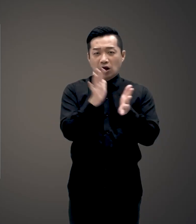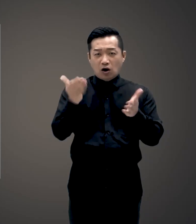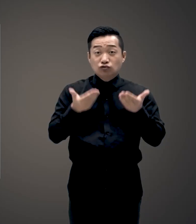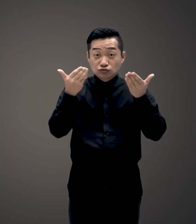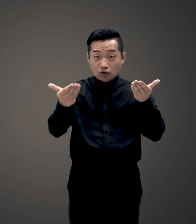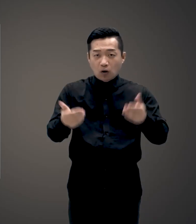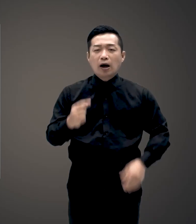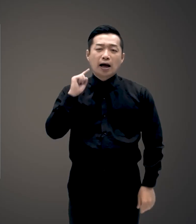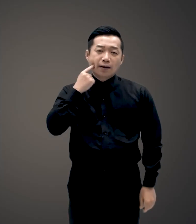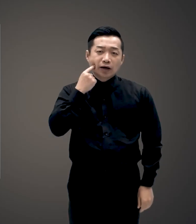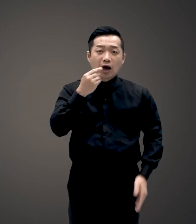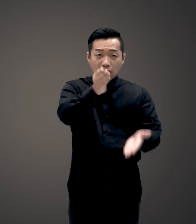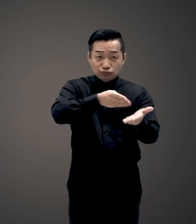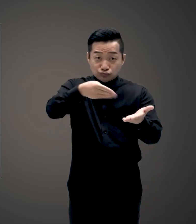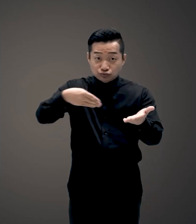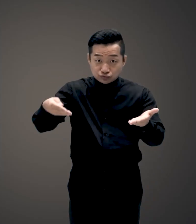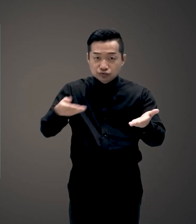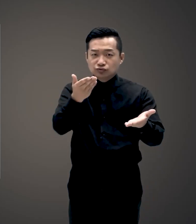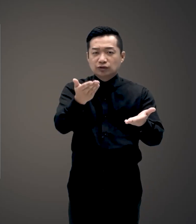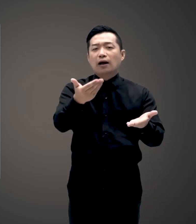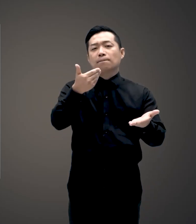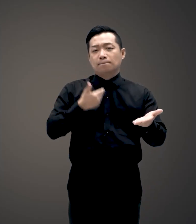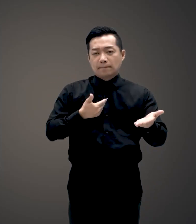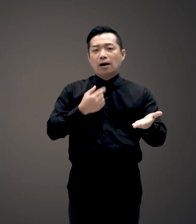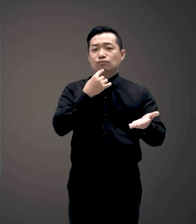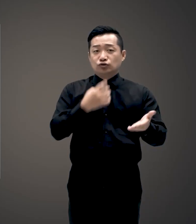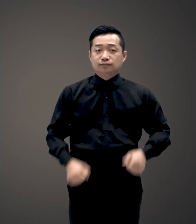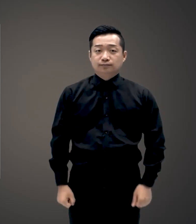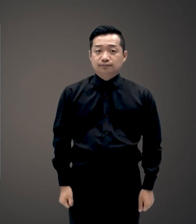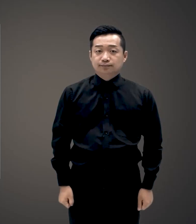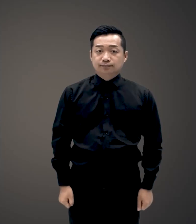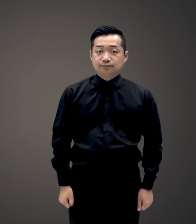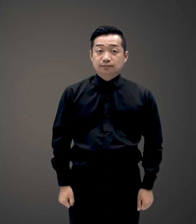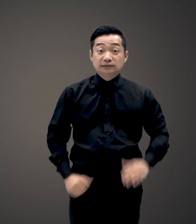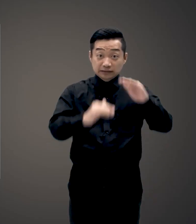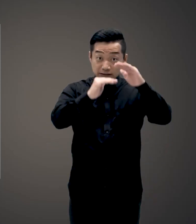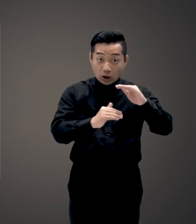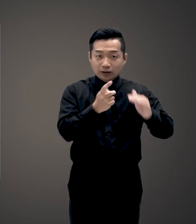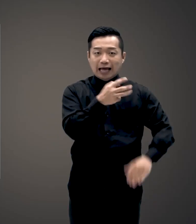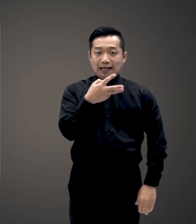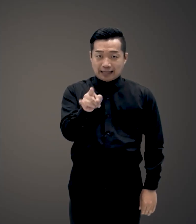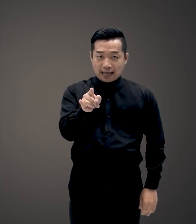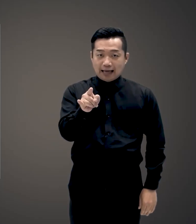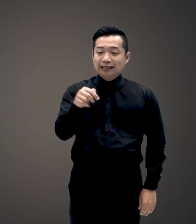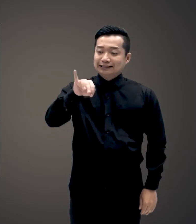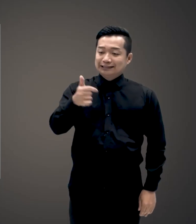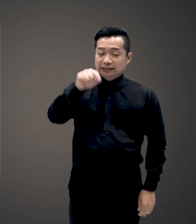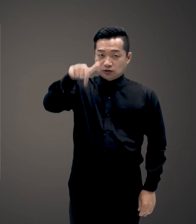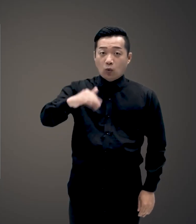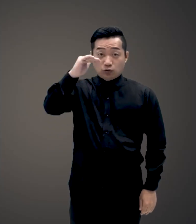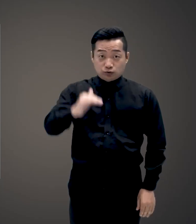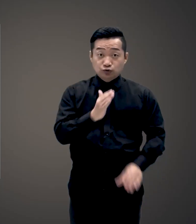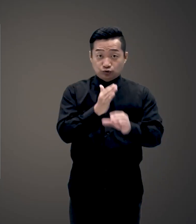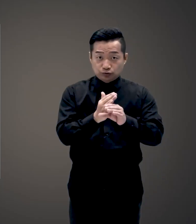영예를 이바지한 고운 붓끝은 오로지 그대에게서 받은 것뿐이오이다. 단테 신곡 중에서.